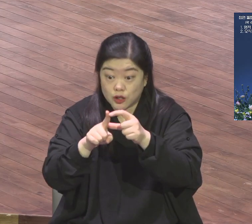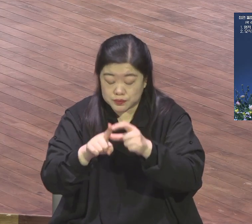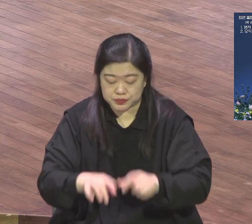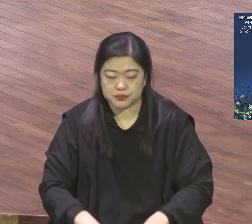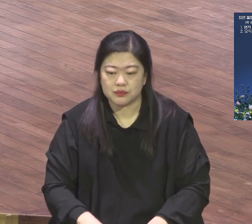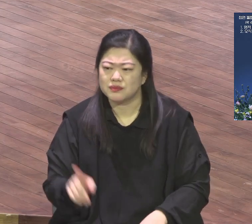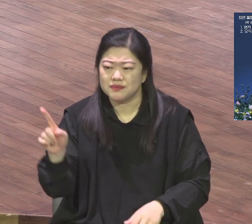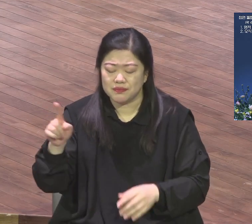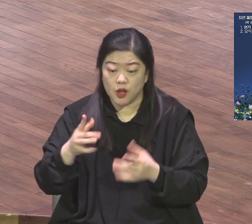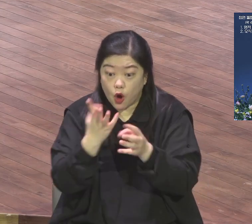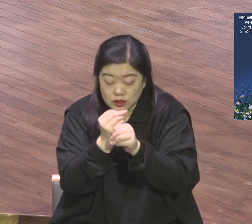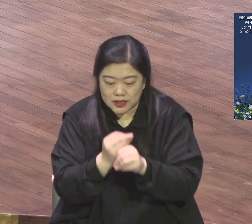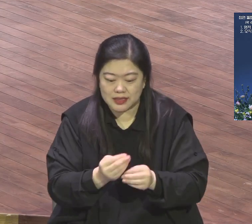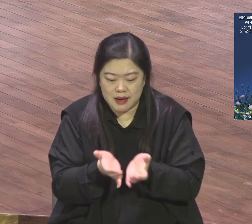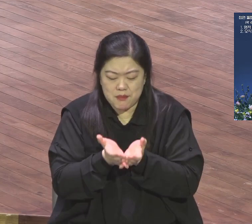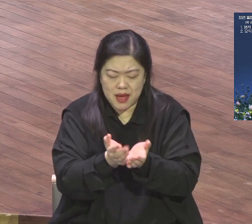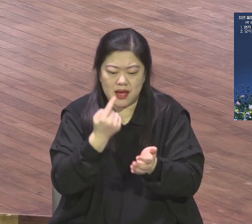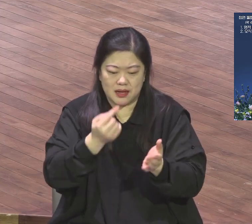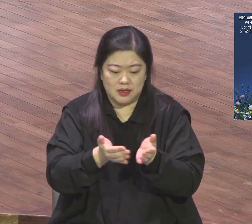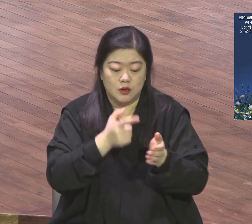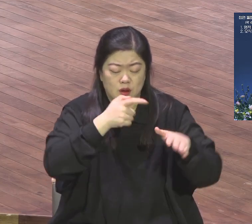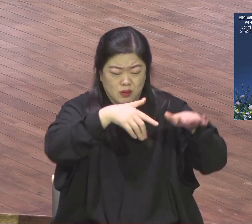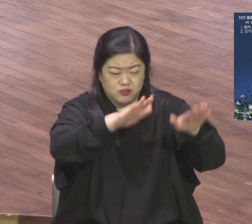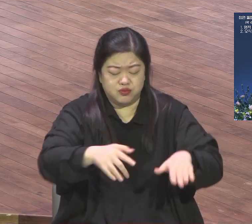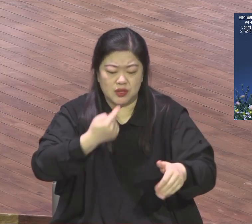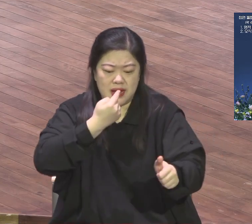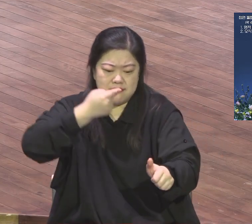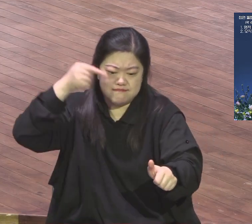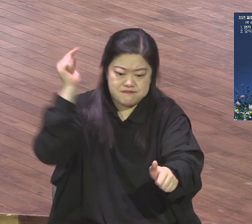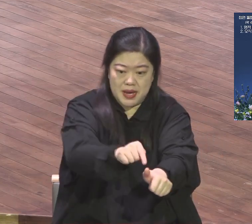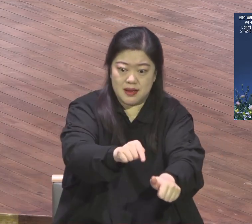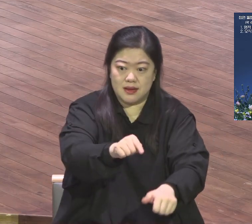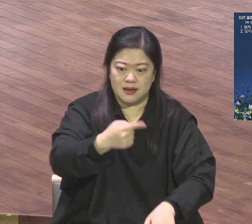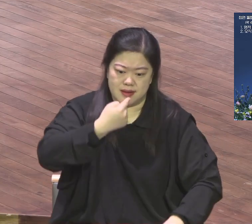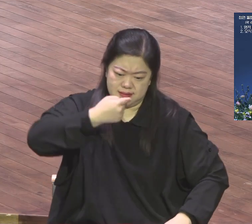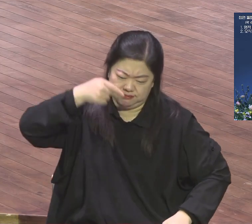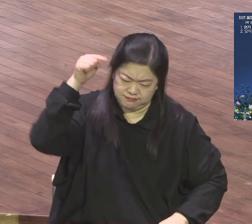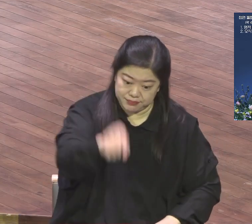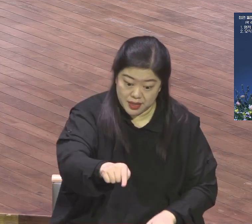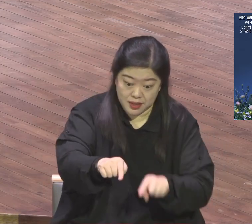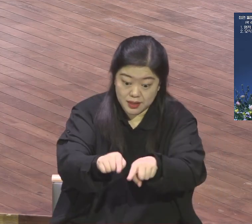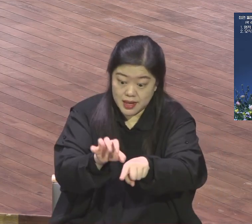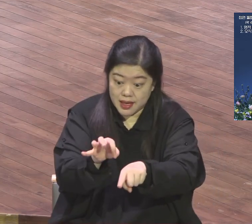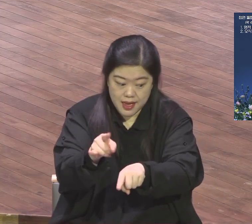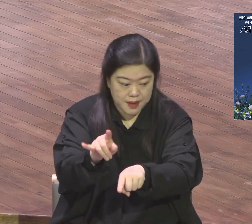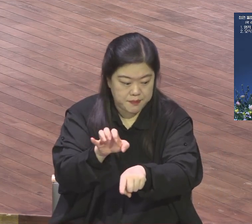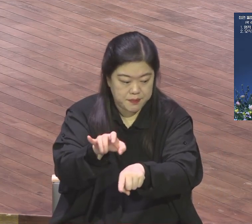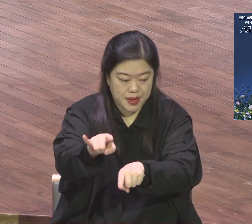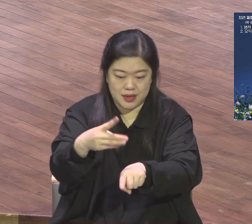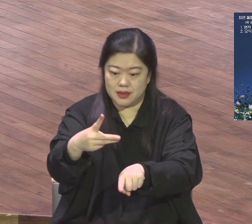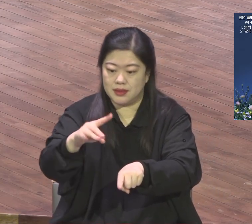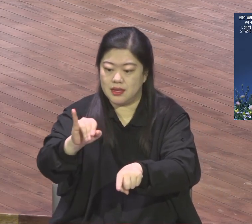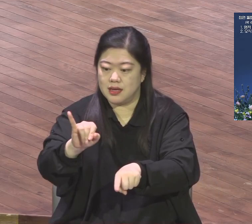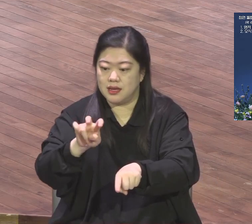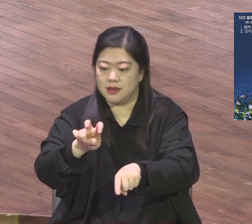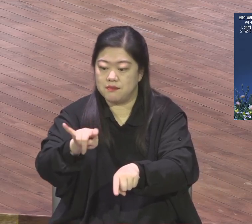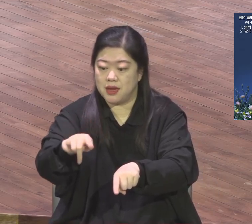꾸짖었잖아요. 꾸짖었다 원뜻이 이렇게 귀신을 쫓아낼 때 쓰는 용어예요.